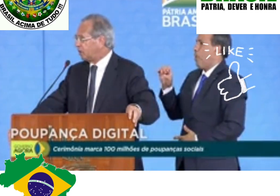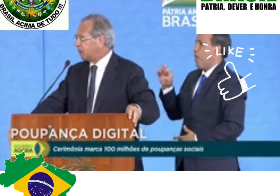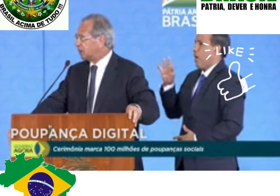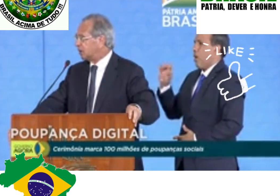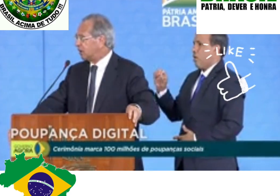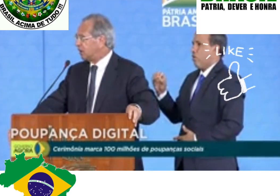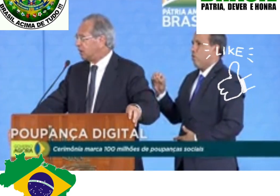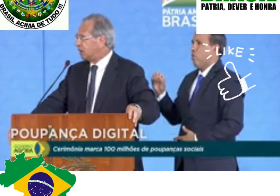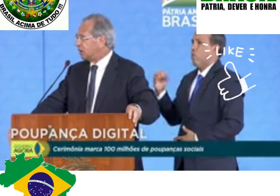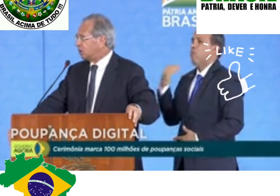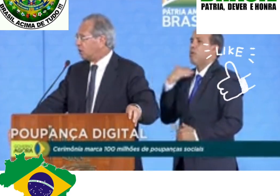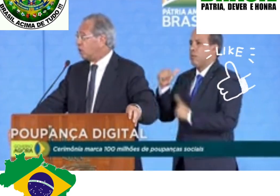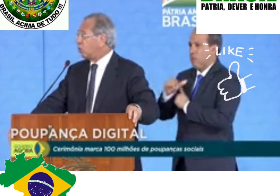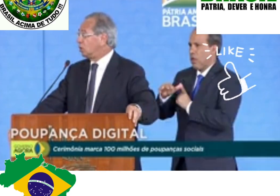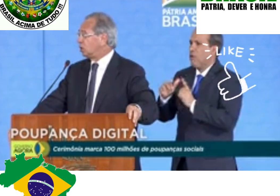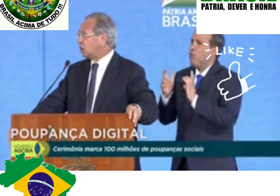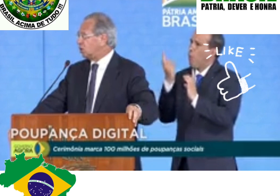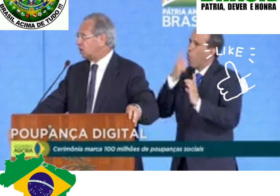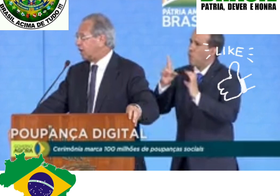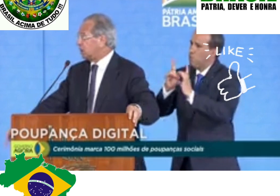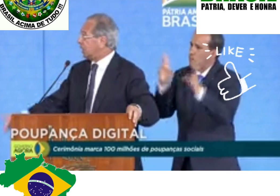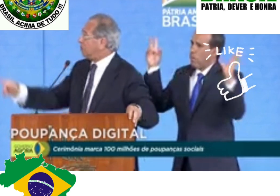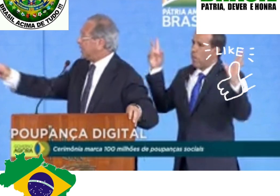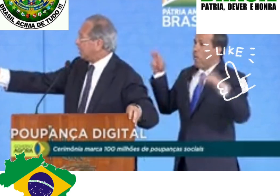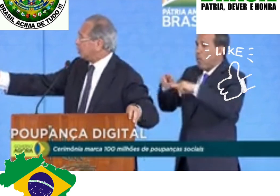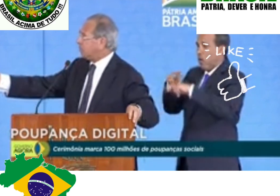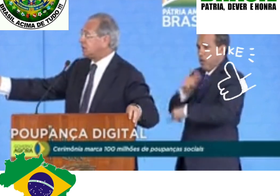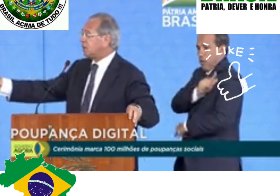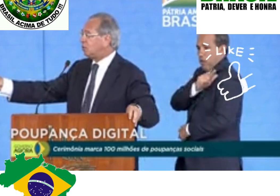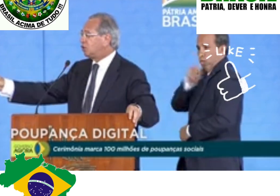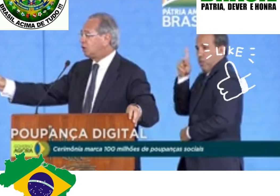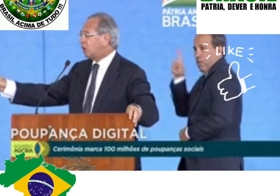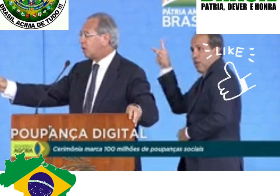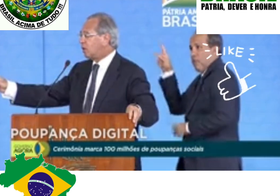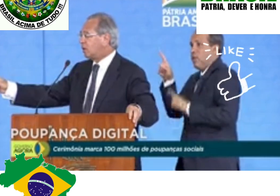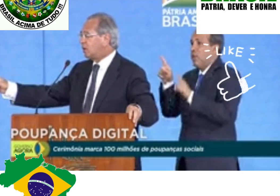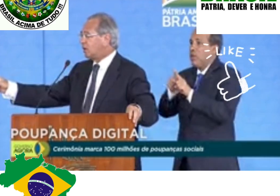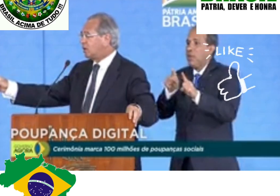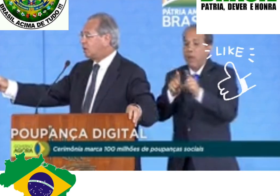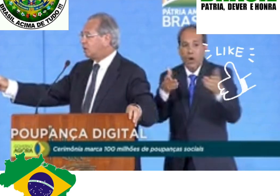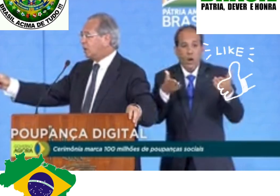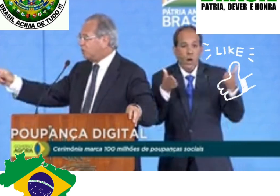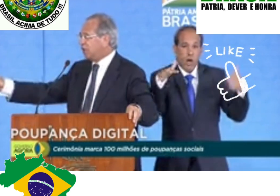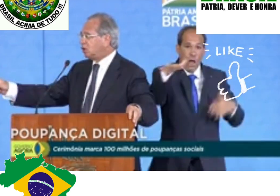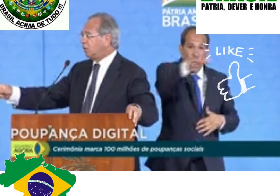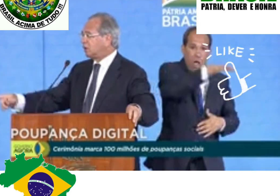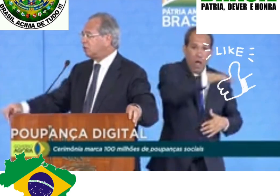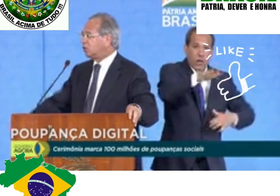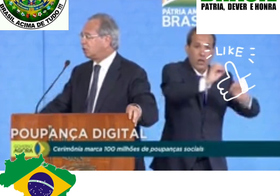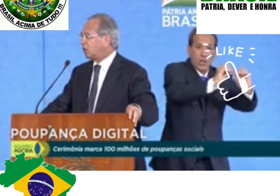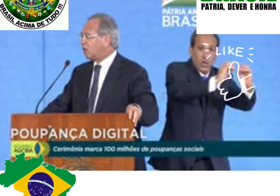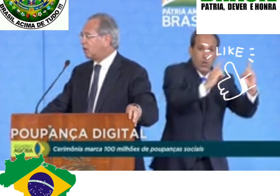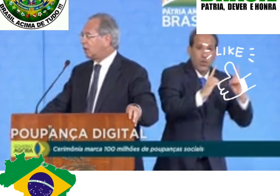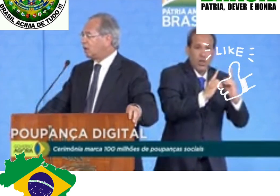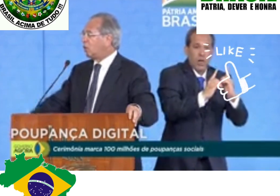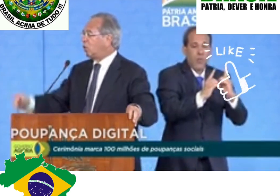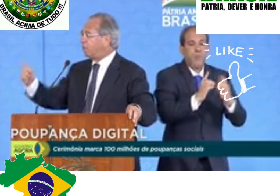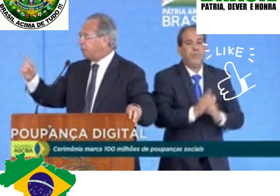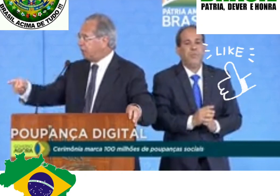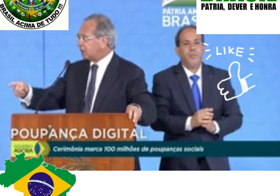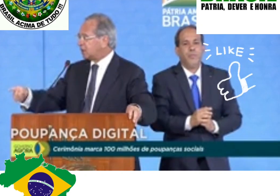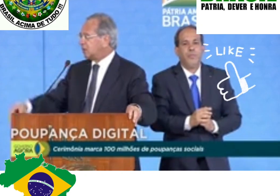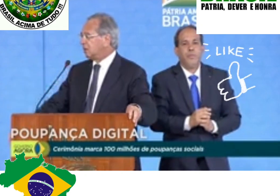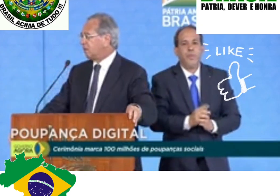Autônomo novamente. Então isso é um orgulho extraordinário, e também na dimensão digital. Também na dimensão digital.